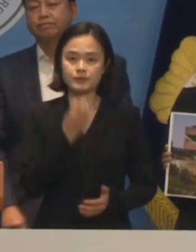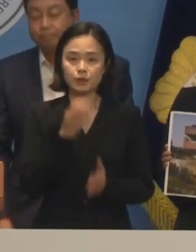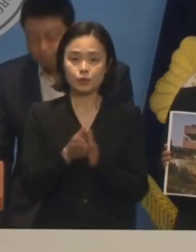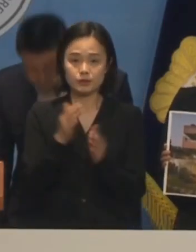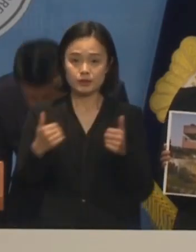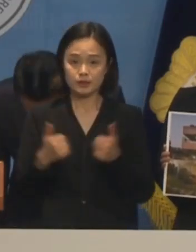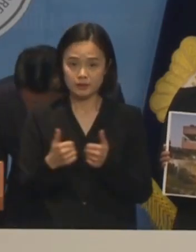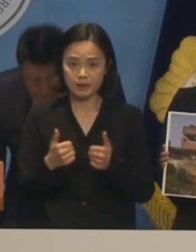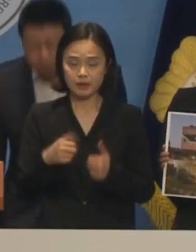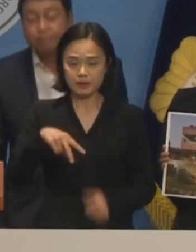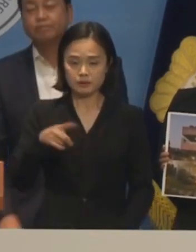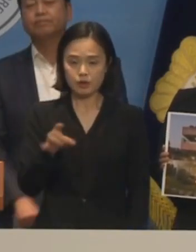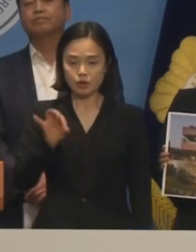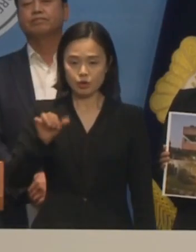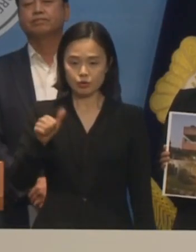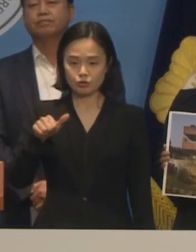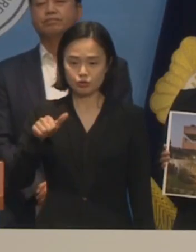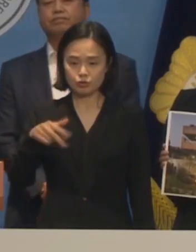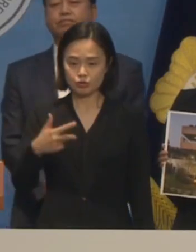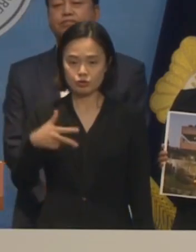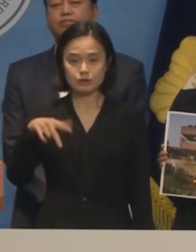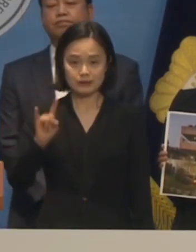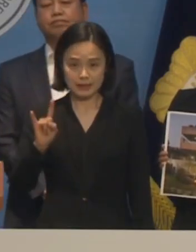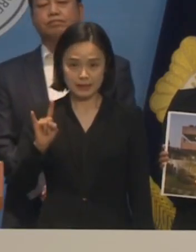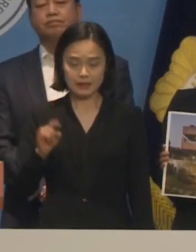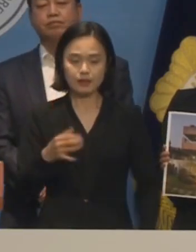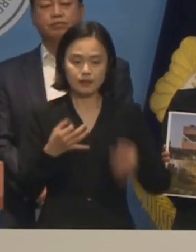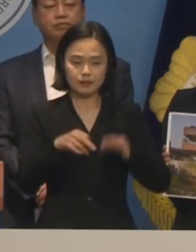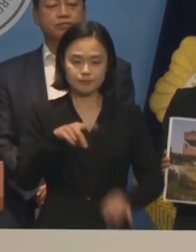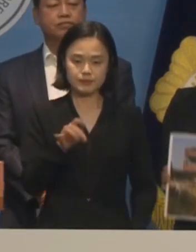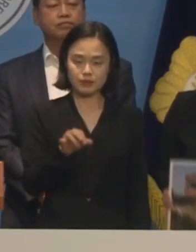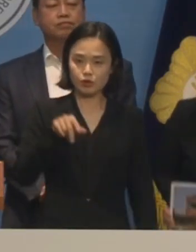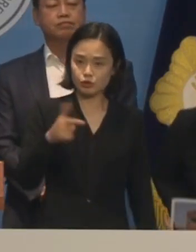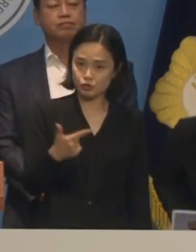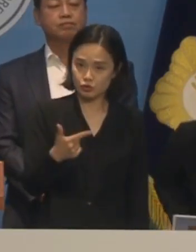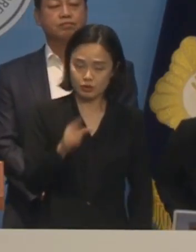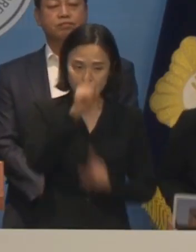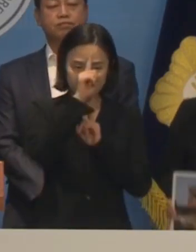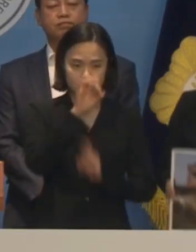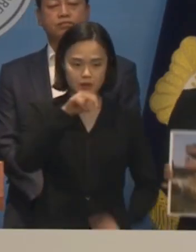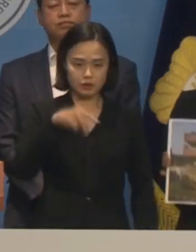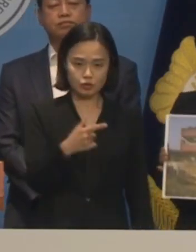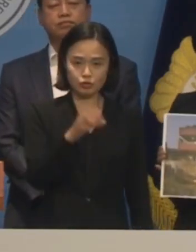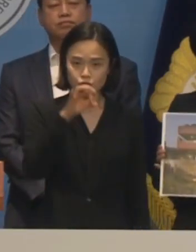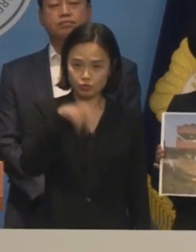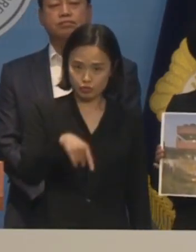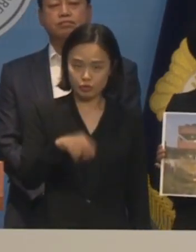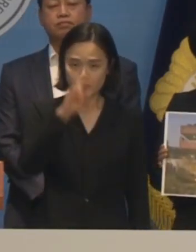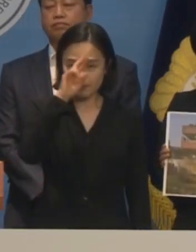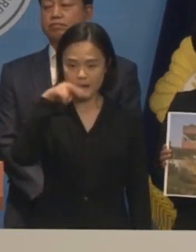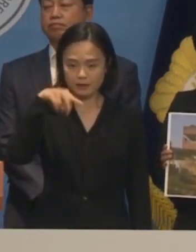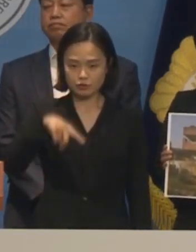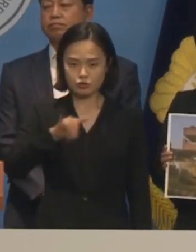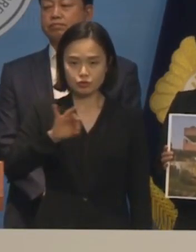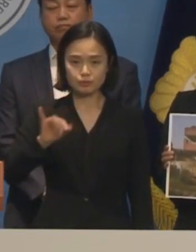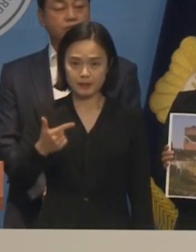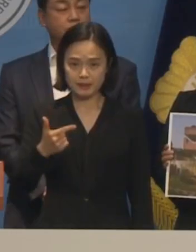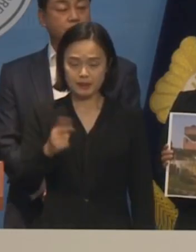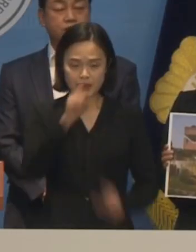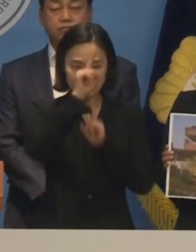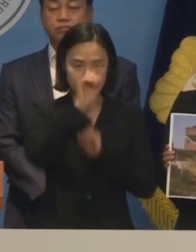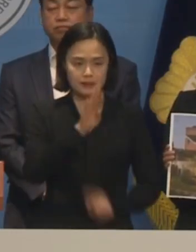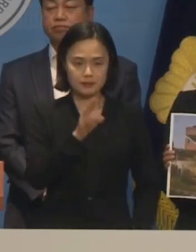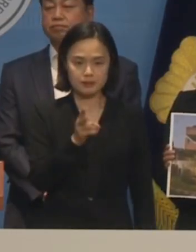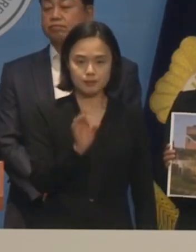의원님, 김성준 의원님, 이민옥 의원님, 박수빈 의원님, 그리고 이병도 의원님